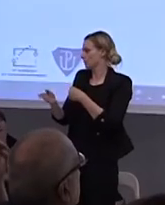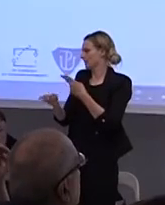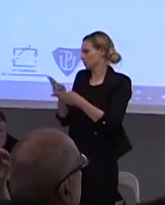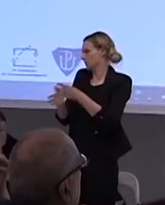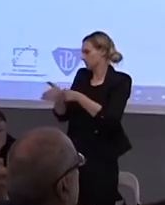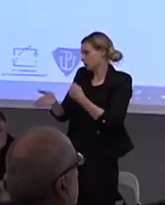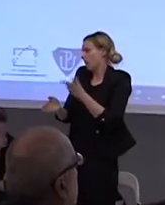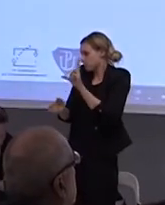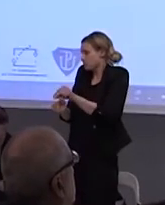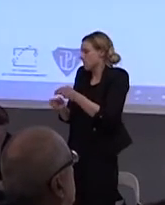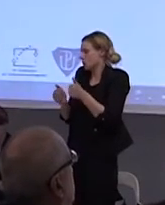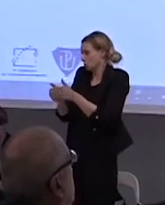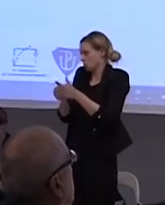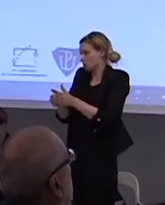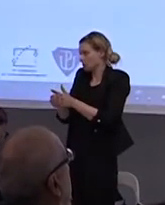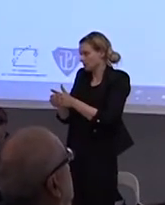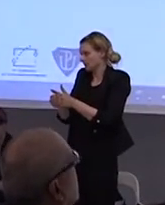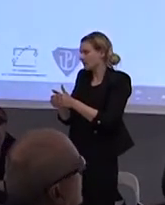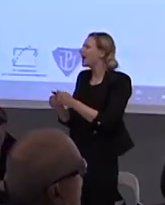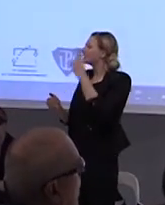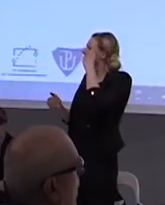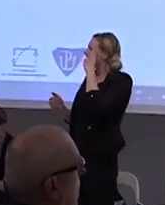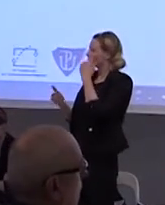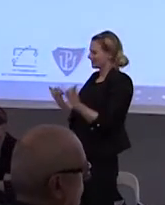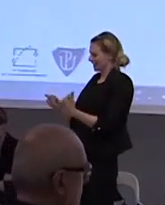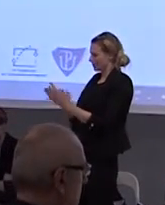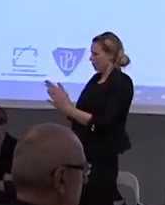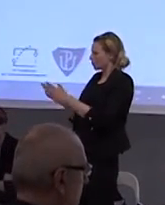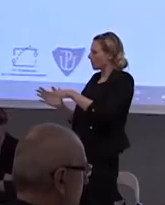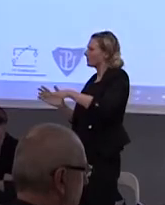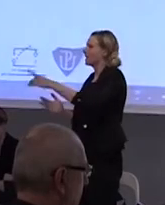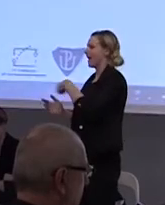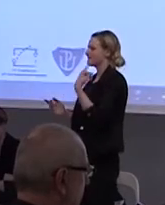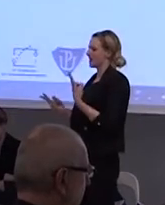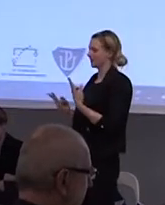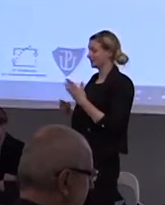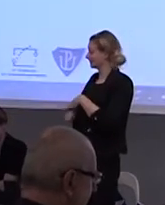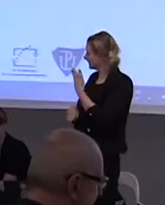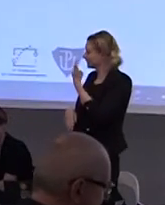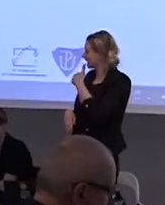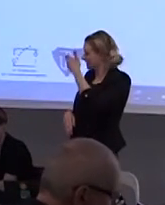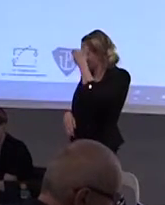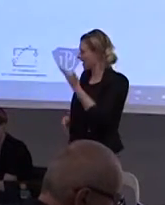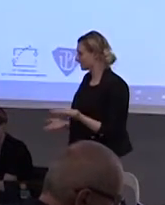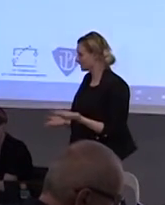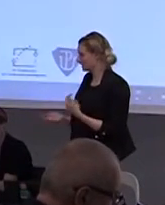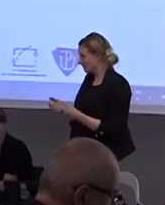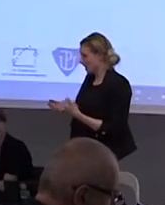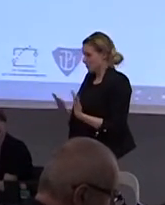on. A kultura kolektivního popírání umožňuje, aby se tak dělo i nadále.